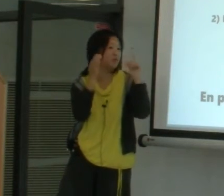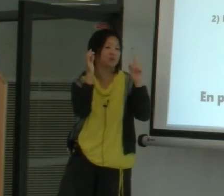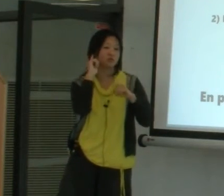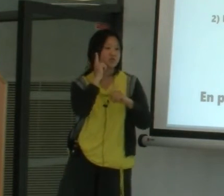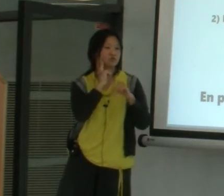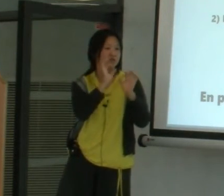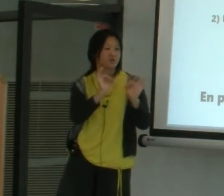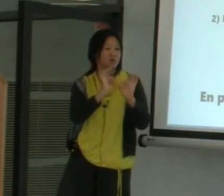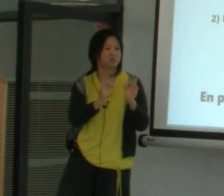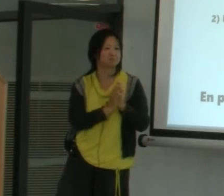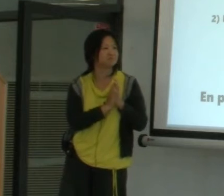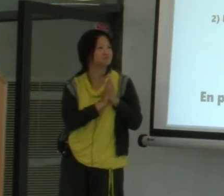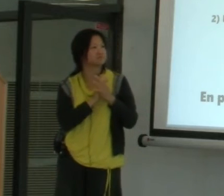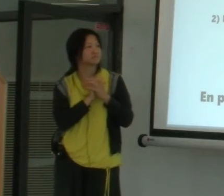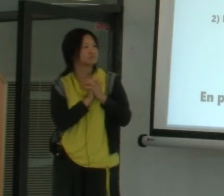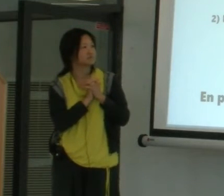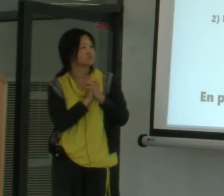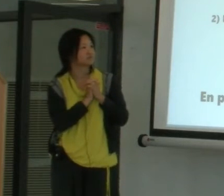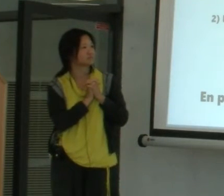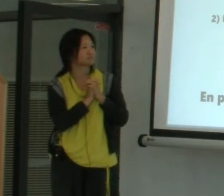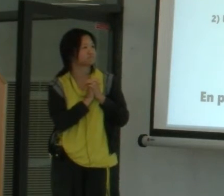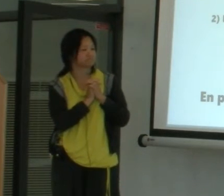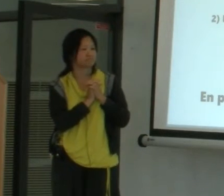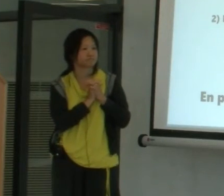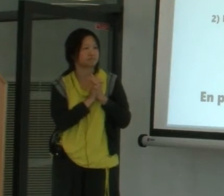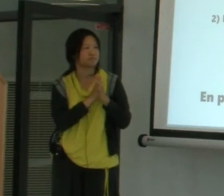Non, ben non, des sourds, il n'y en a pas.